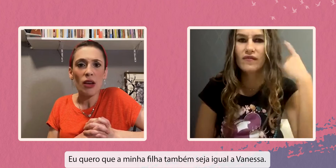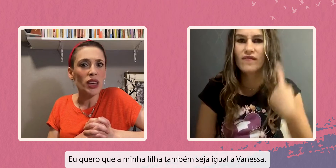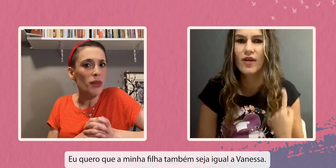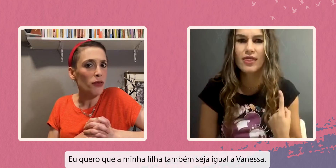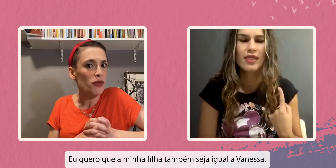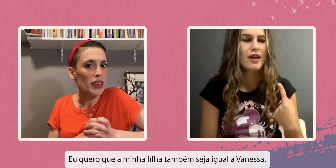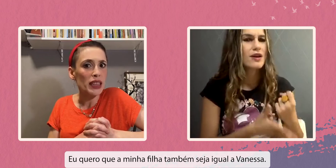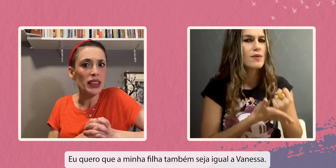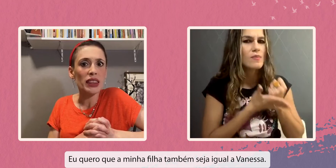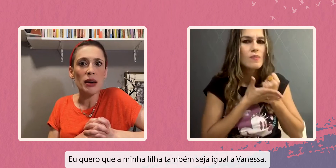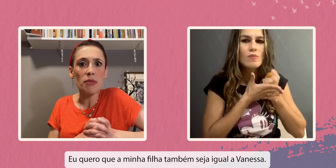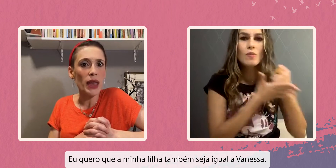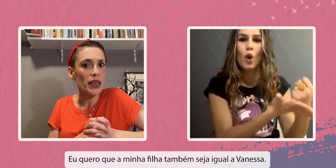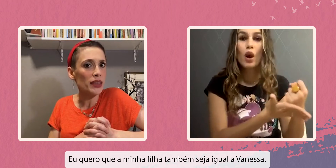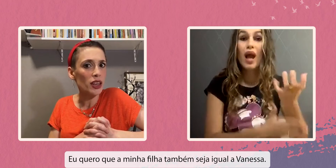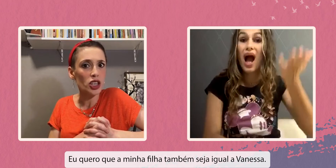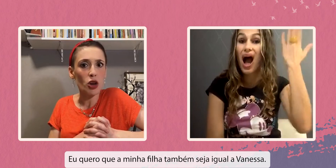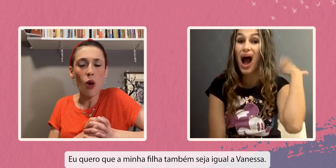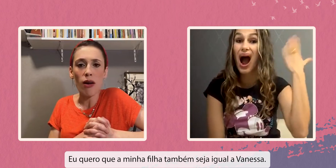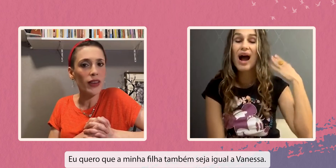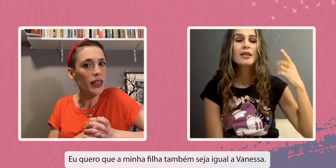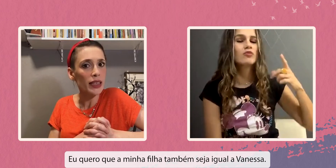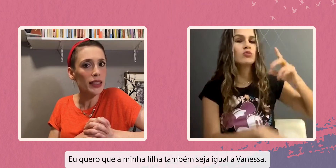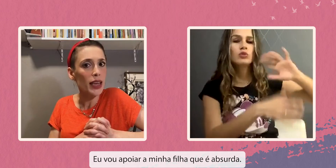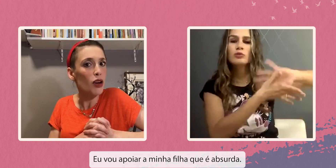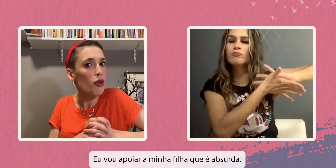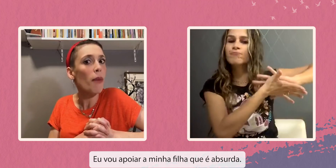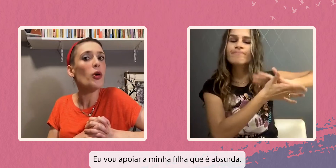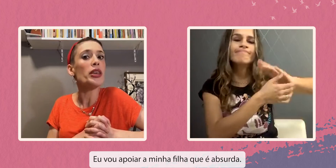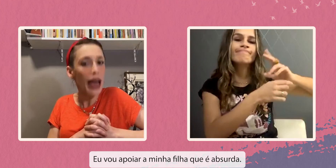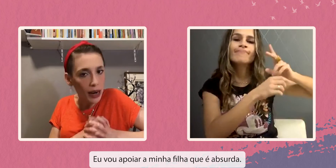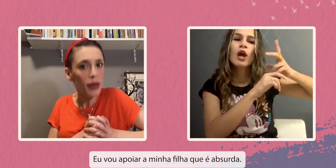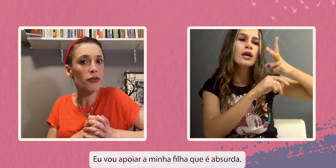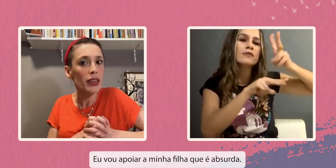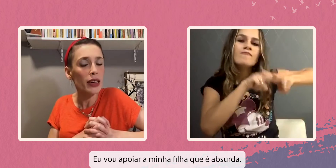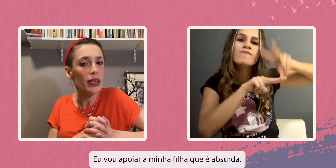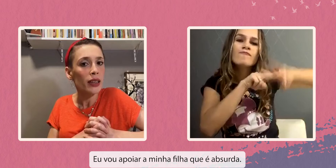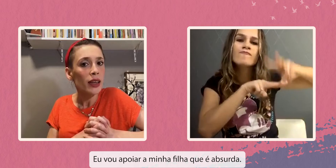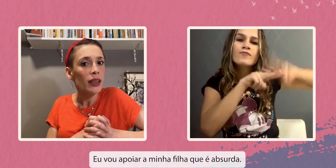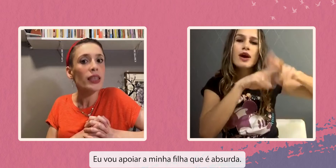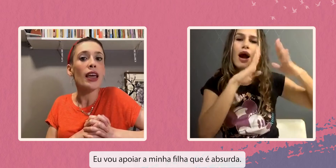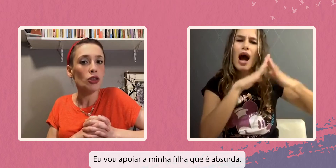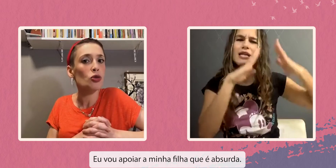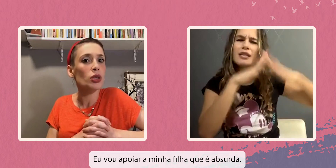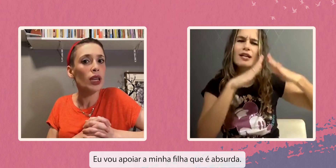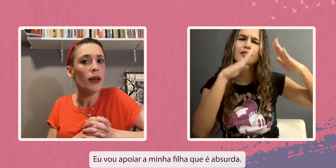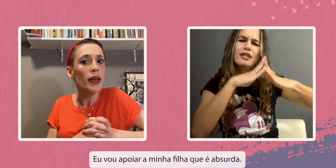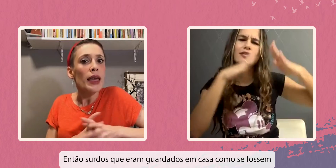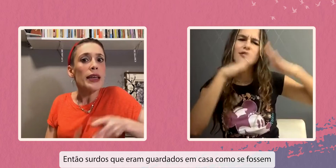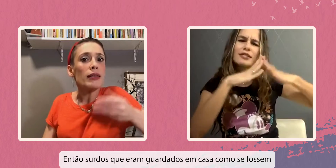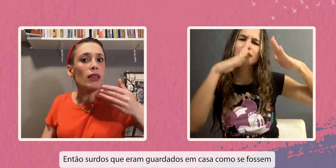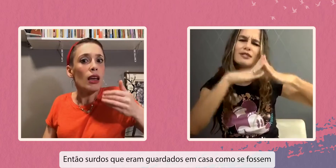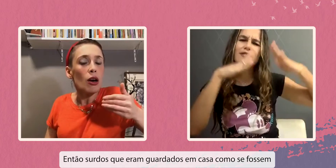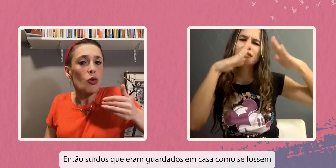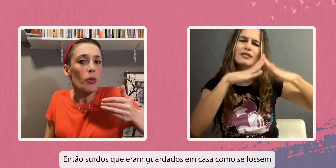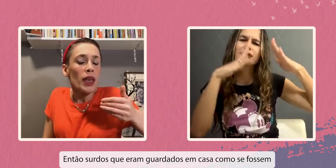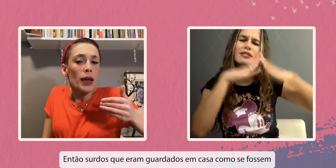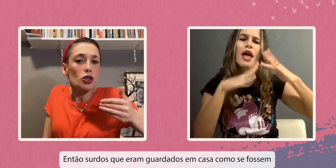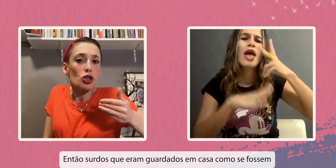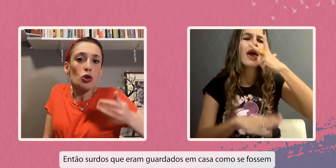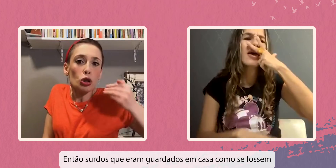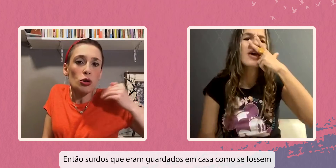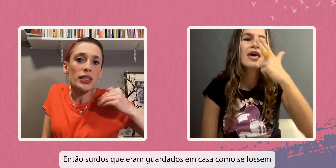eu quero que a minha filha também seja igual a Vanessa. Eu vou apoiar a minha filha, que é surda.